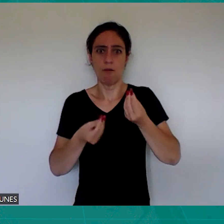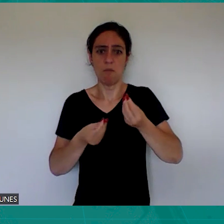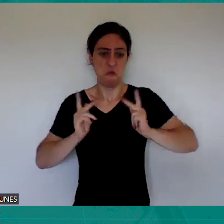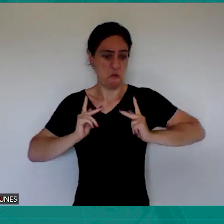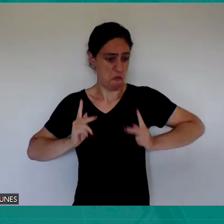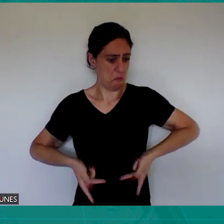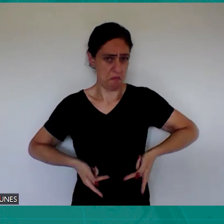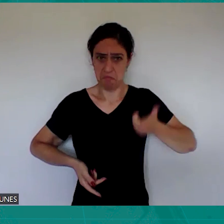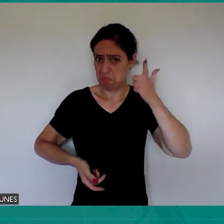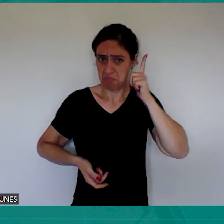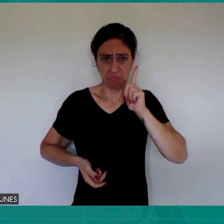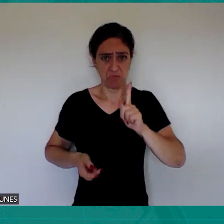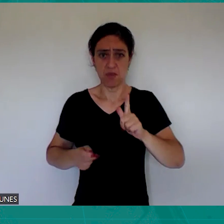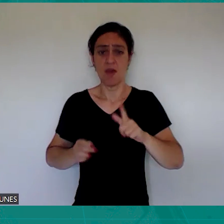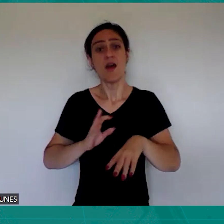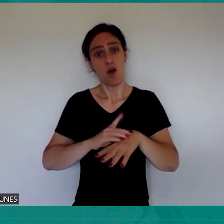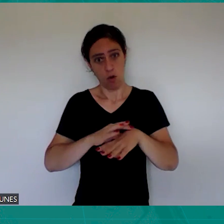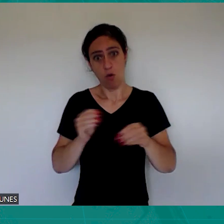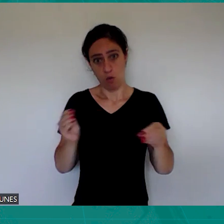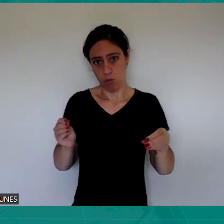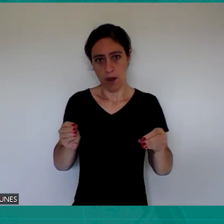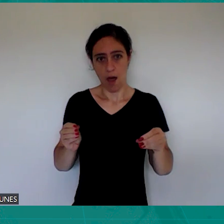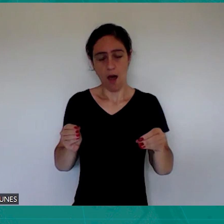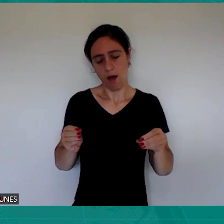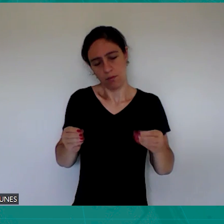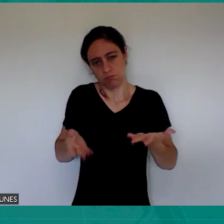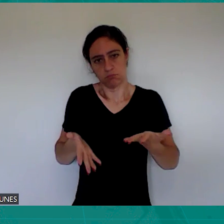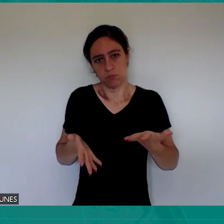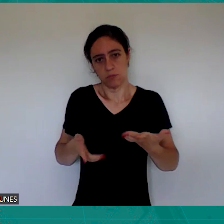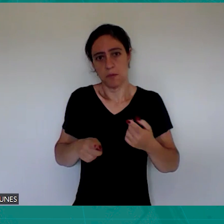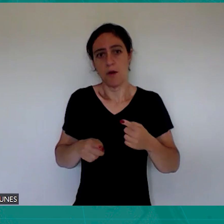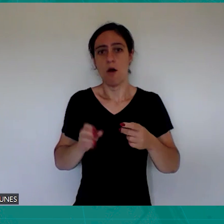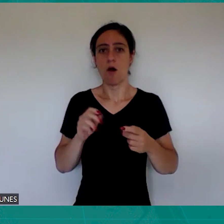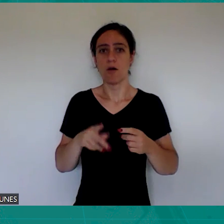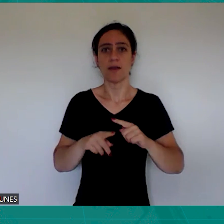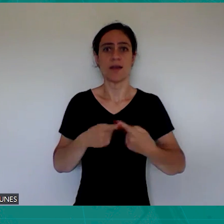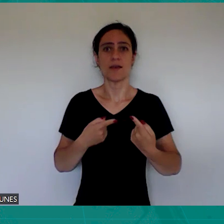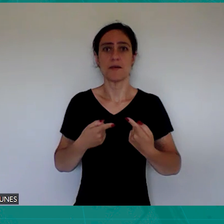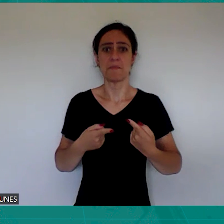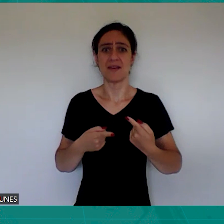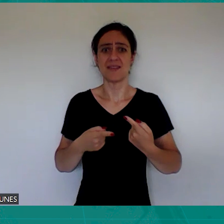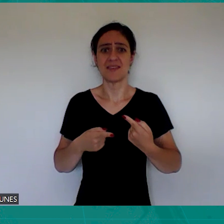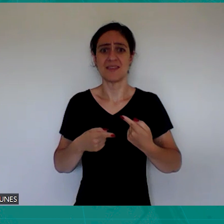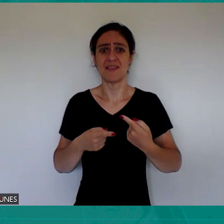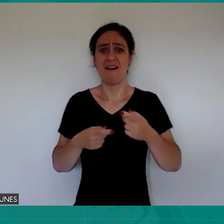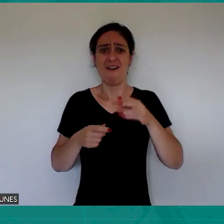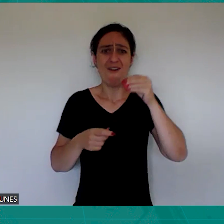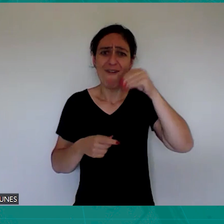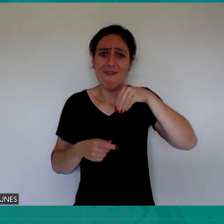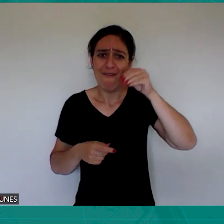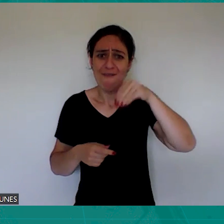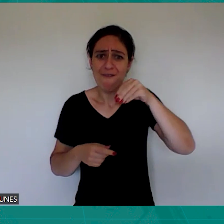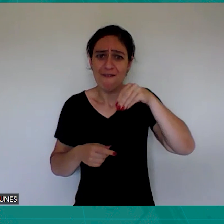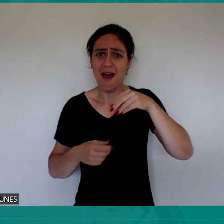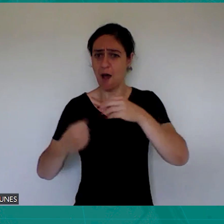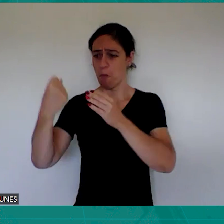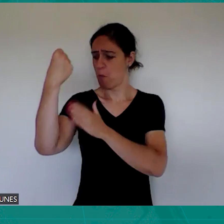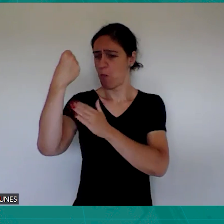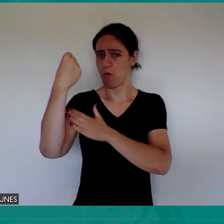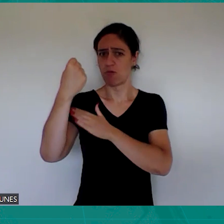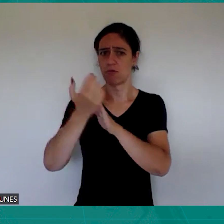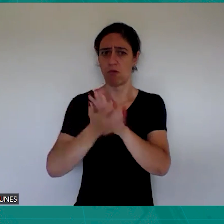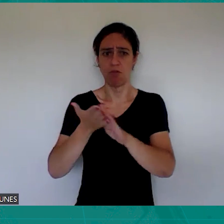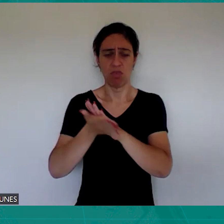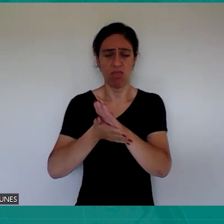curado naquela hora, aquele paralítico não tinha músculos. Precisaria de um tempo para criar músculos,